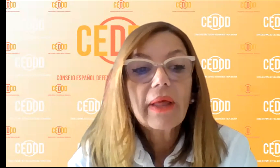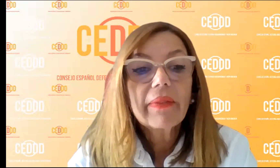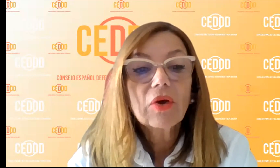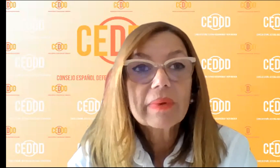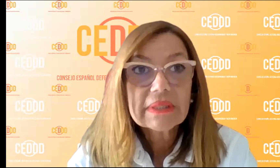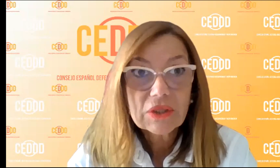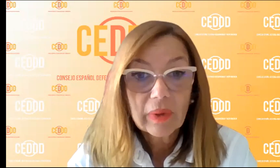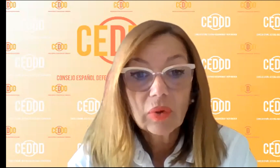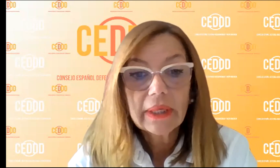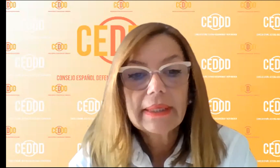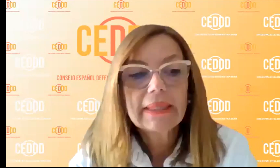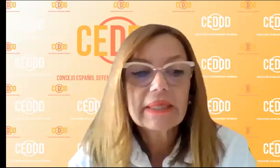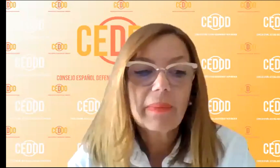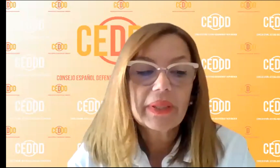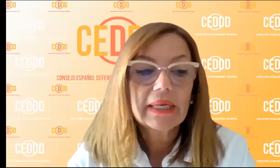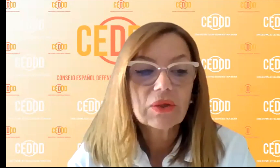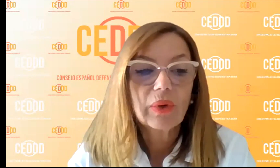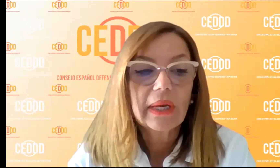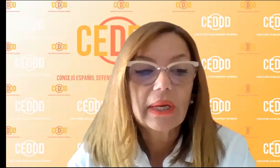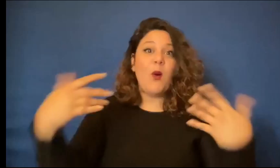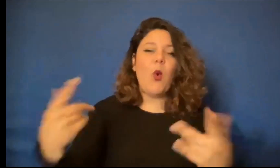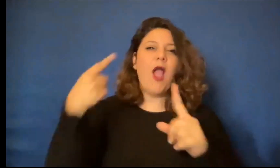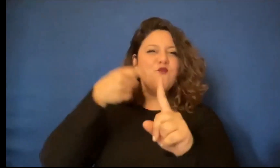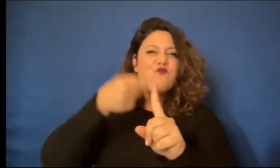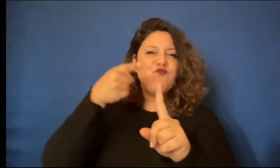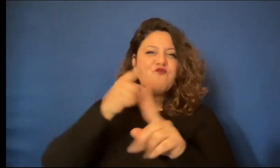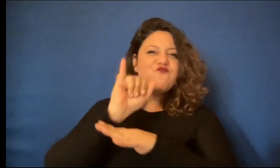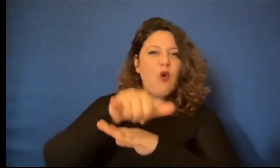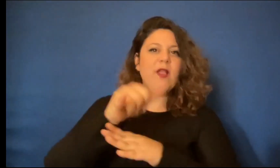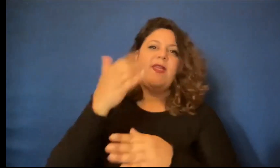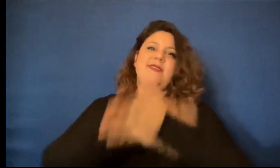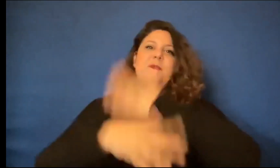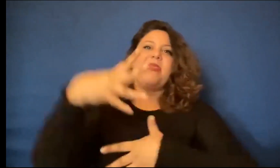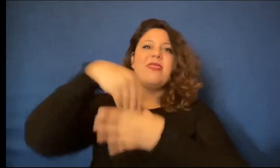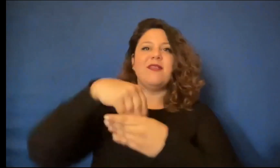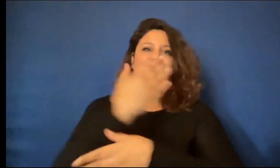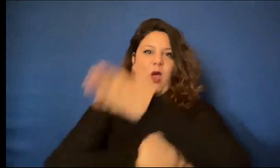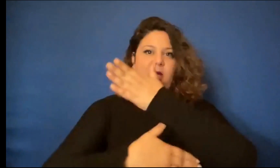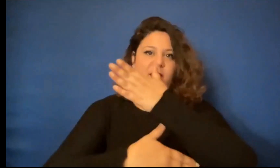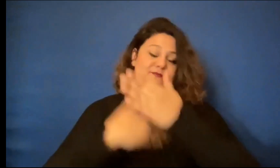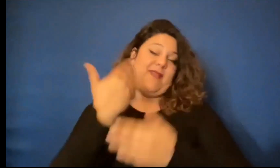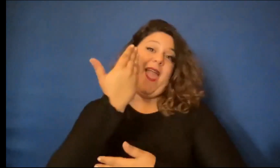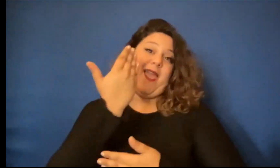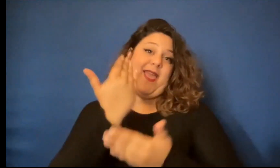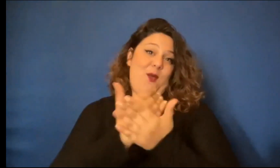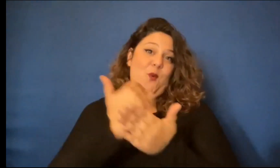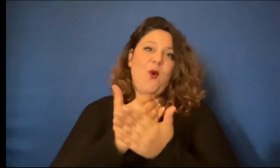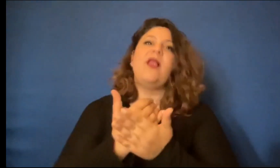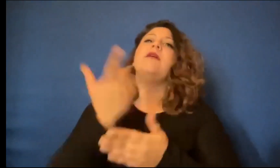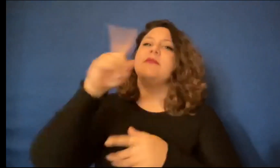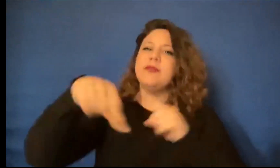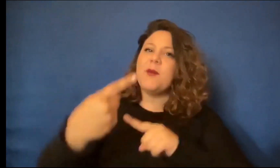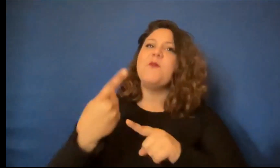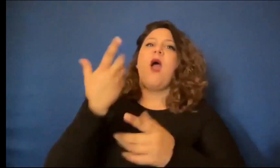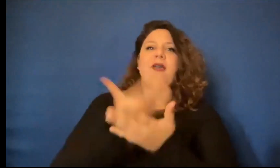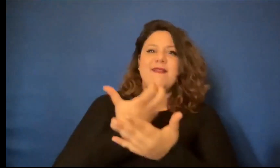La jornada de hoy versa sobre bullying y discapacidad en la escuela. Se grabará y podrá tener acceso a ella en nuestro canal de YouTube a partir de